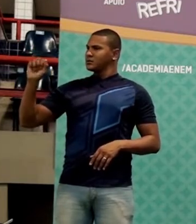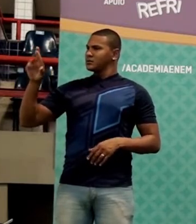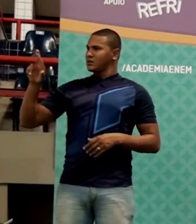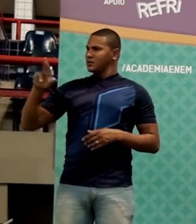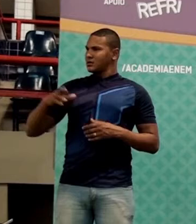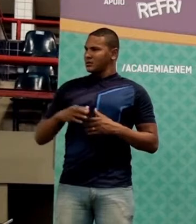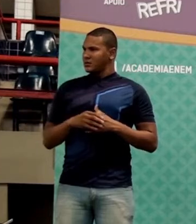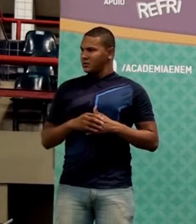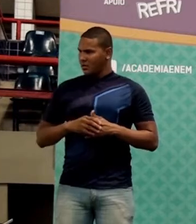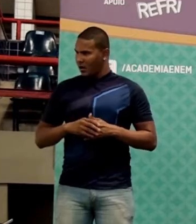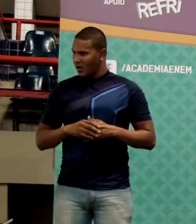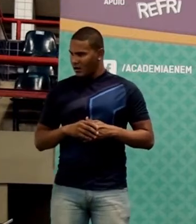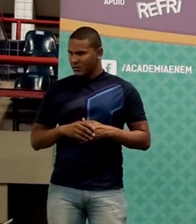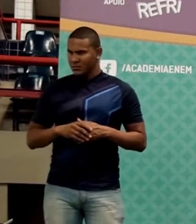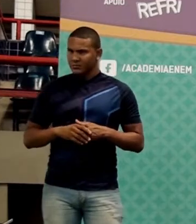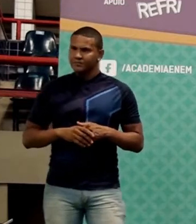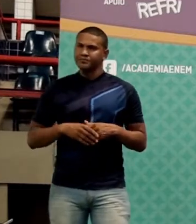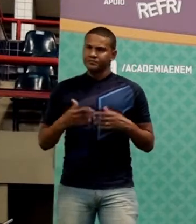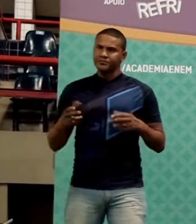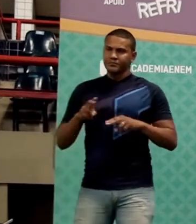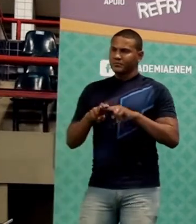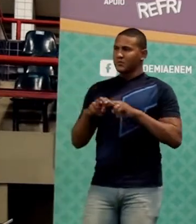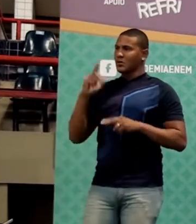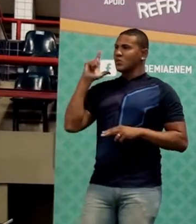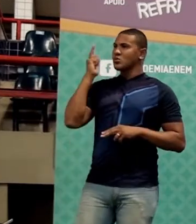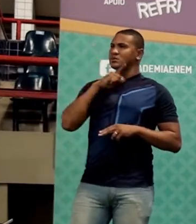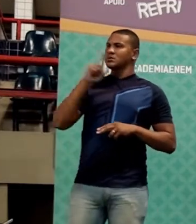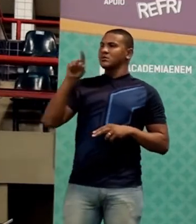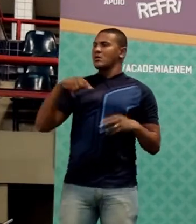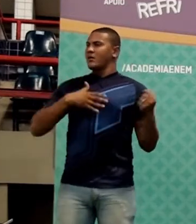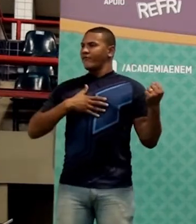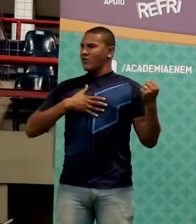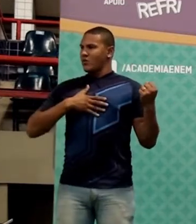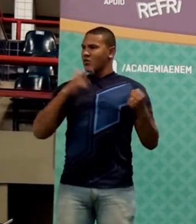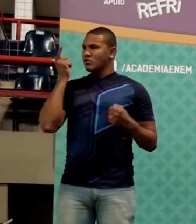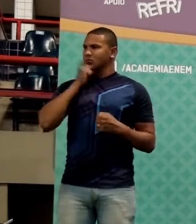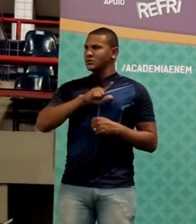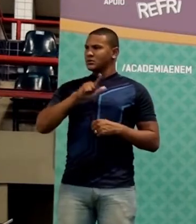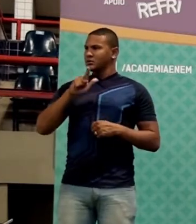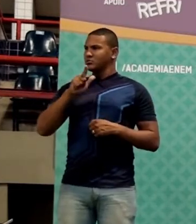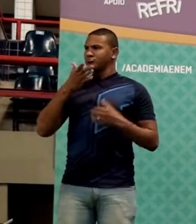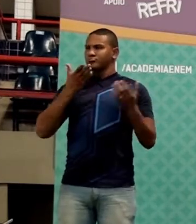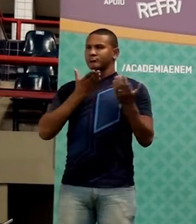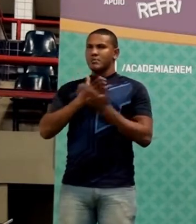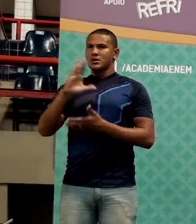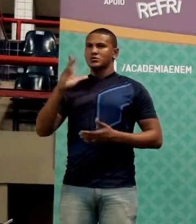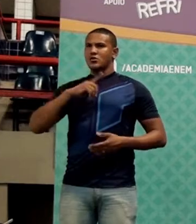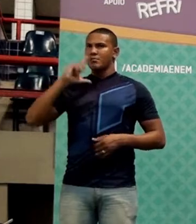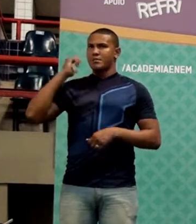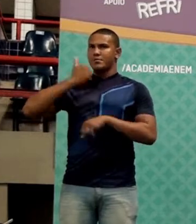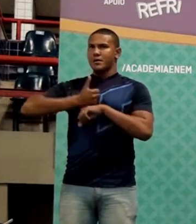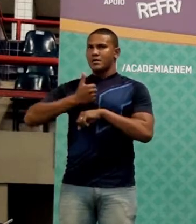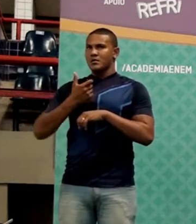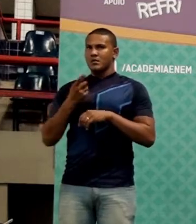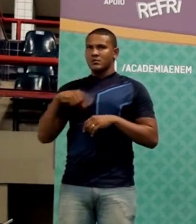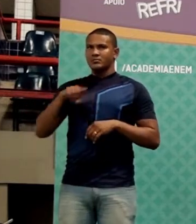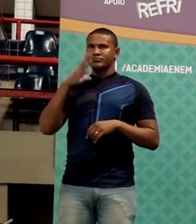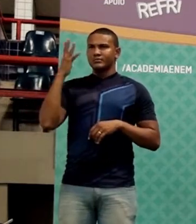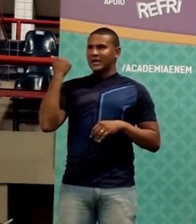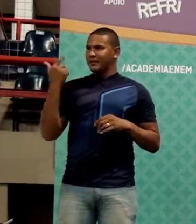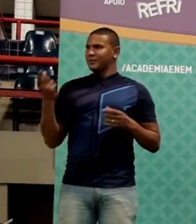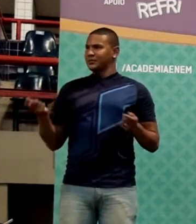o nome da banda. Então está aí o nosso Nordeste. Mas a gente sabe que na época do São João, existem as